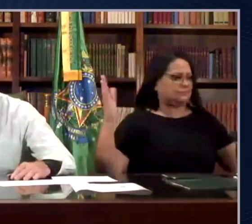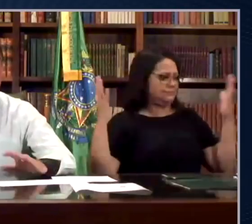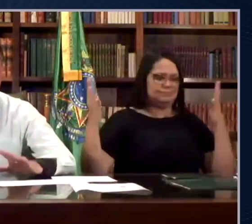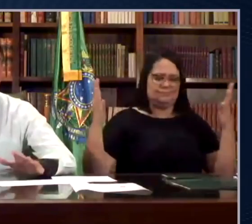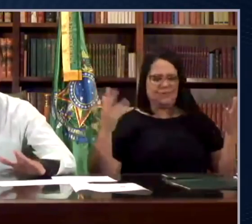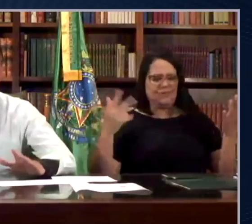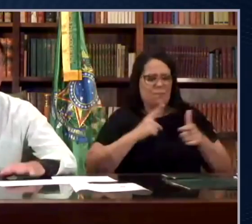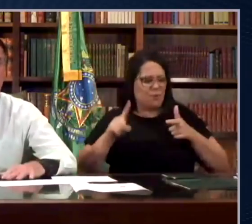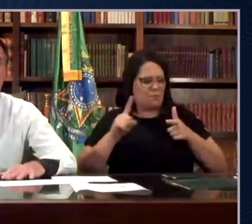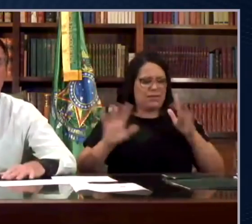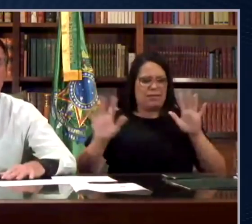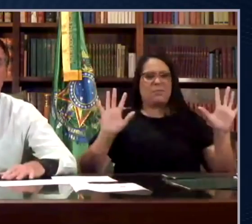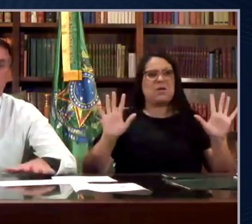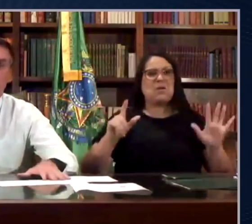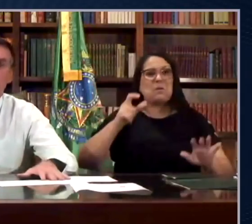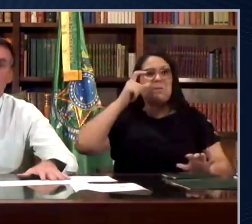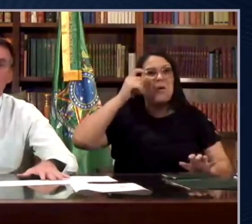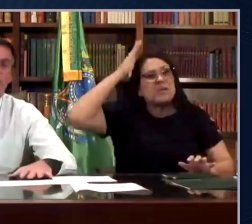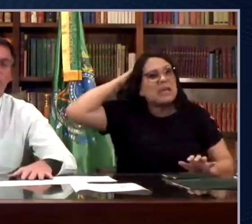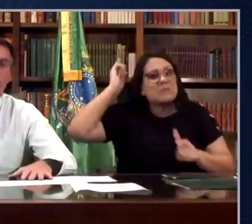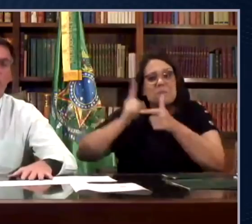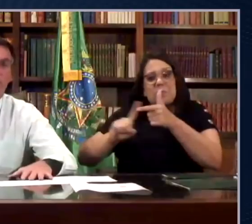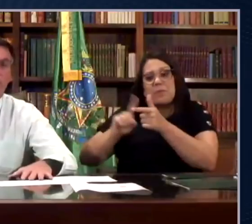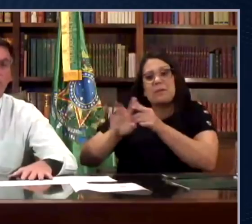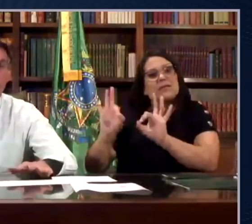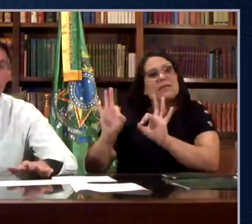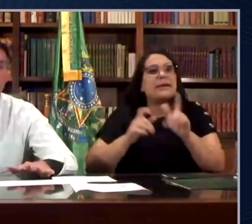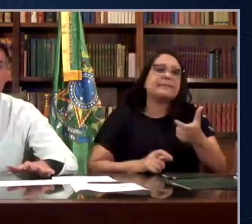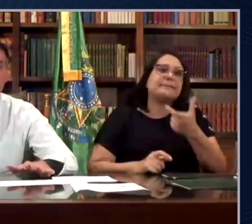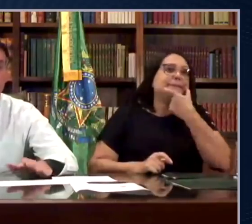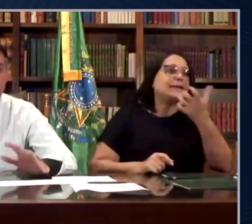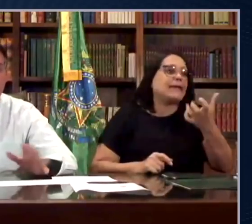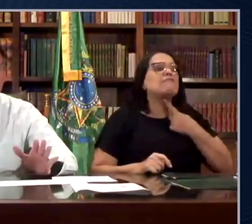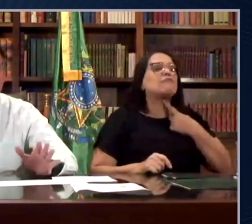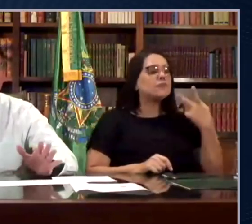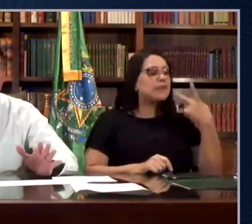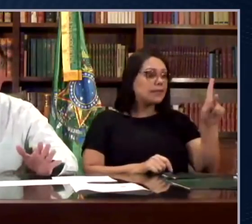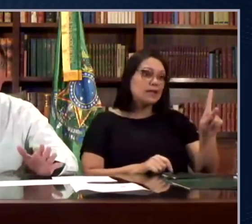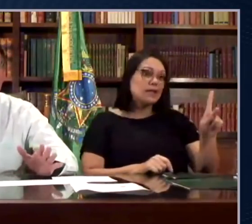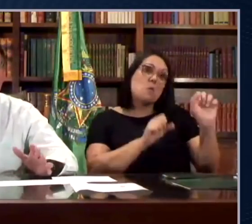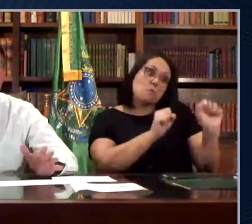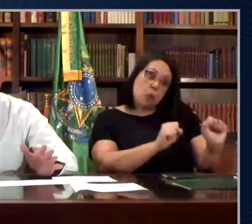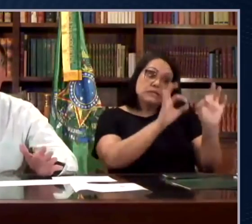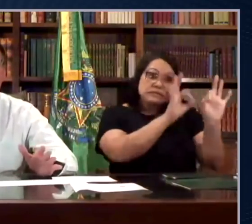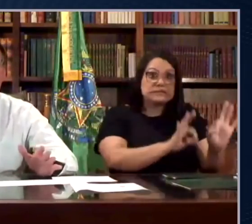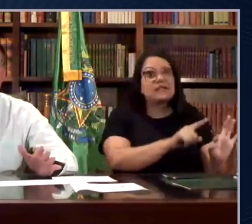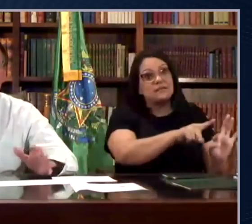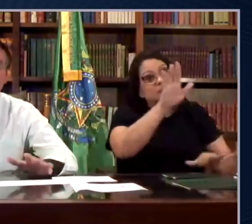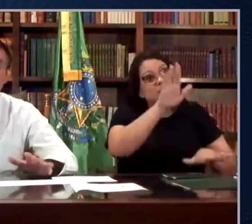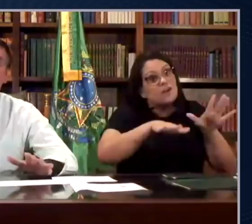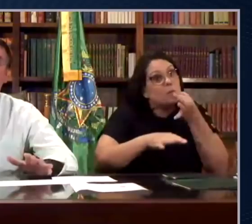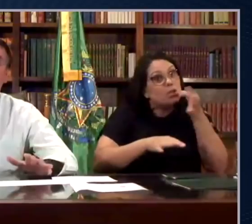com os dois. Não tem nenhum problema com o Paulo Guedes. Agora, o Mandetta quer fazer valer muito a vontade dele. Pode ser que ele esteja certo, pode